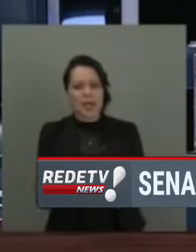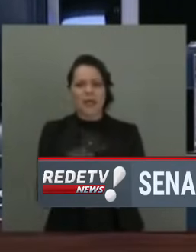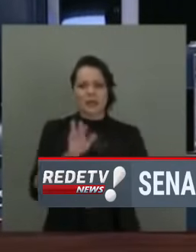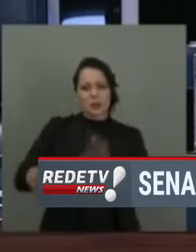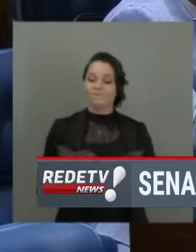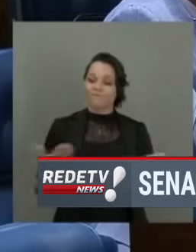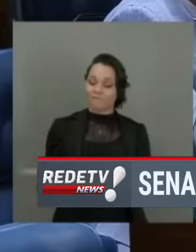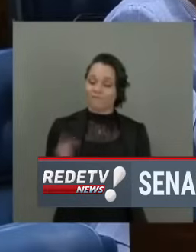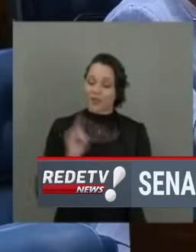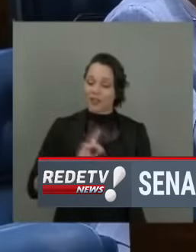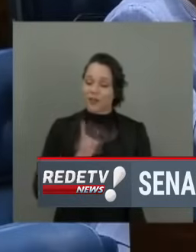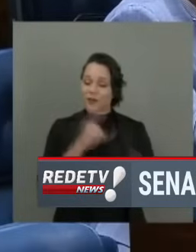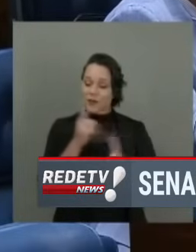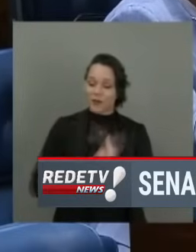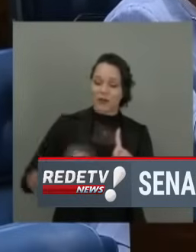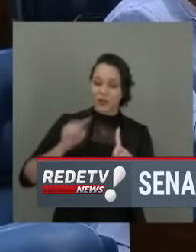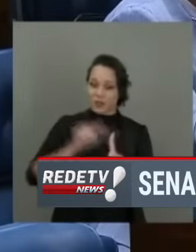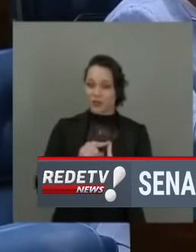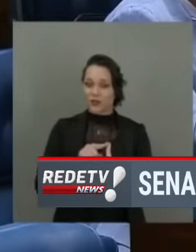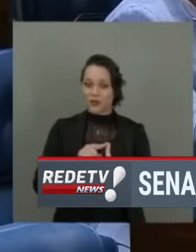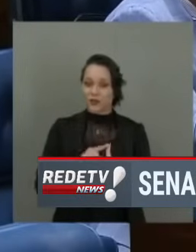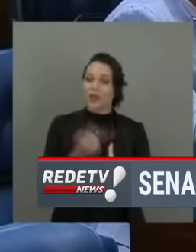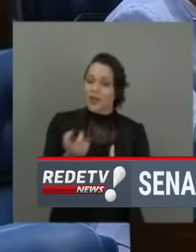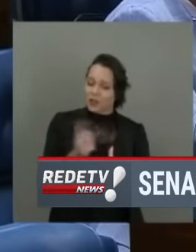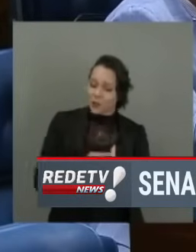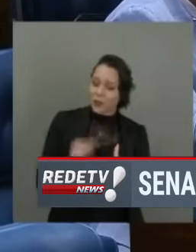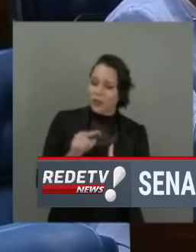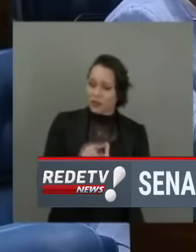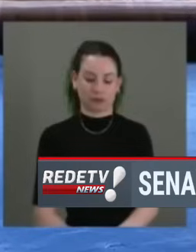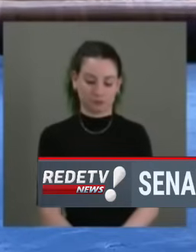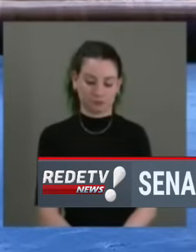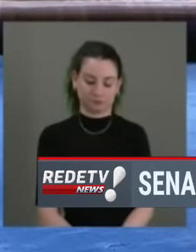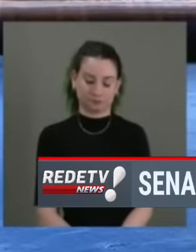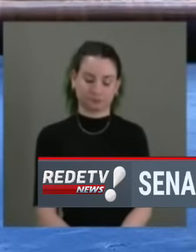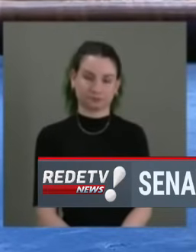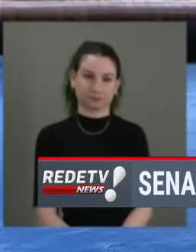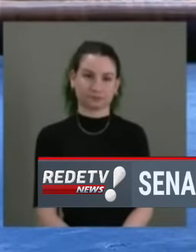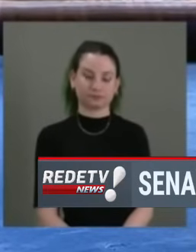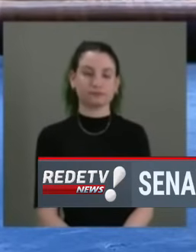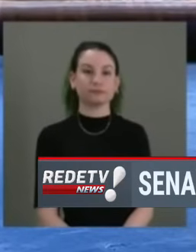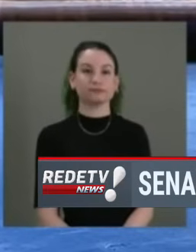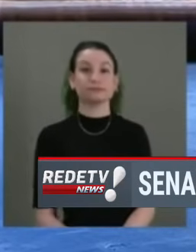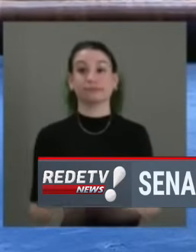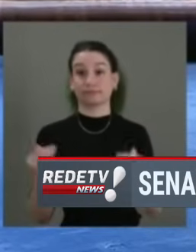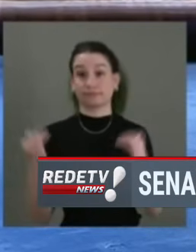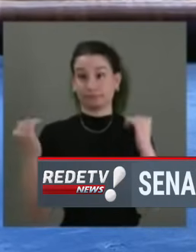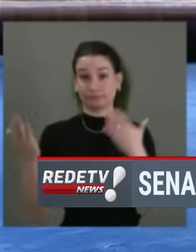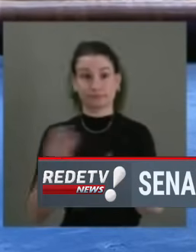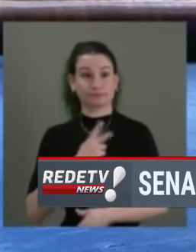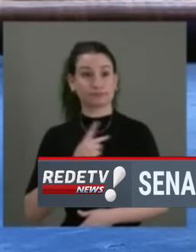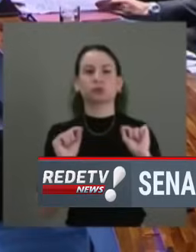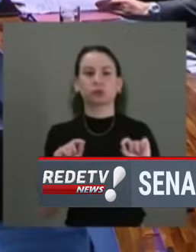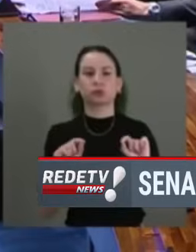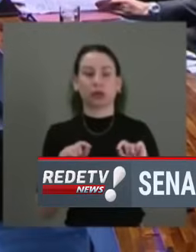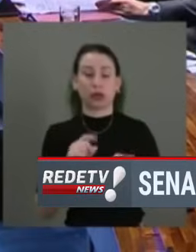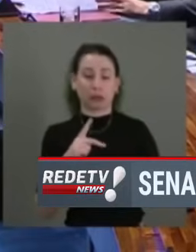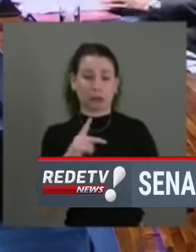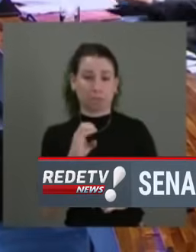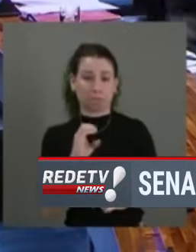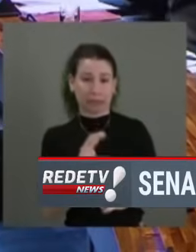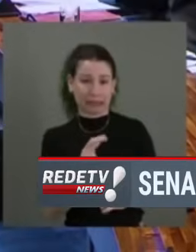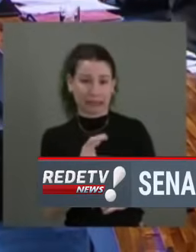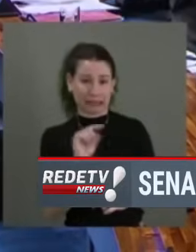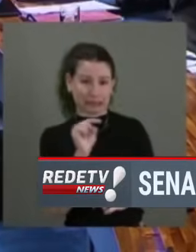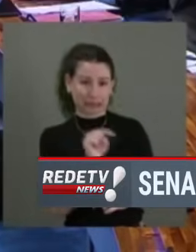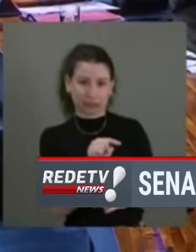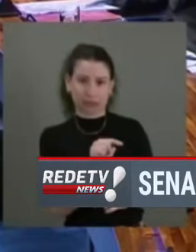às decisões. A proposta proíbe decisões individuais, também conhecidas como monocráticas, que suspendam